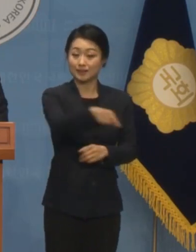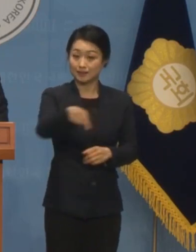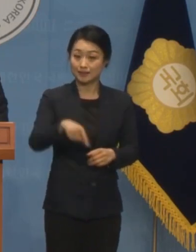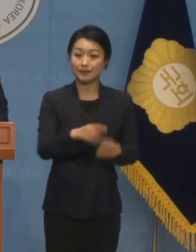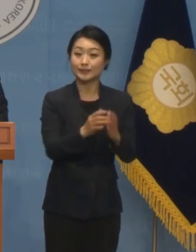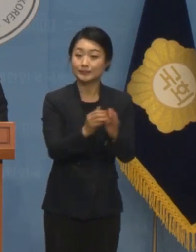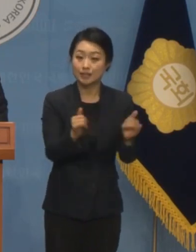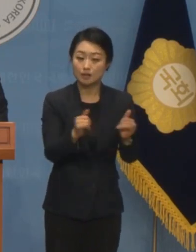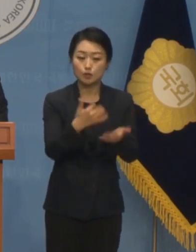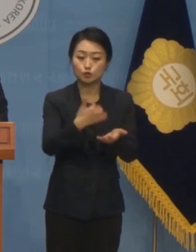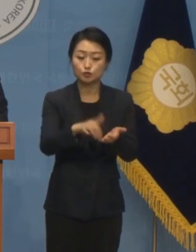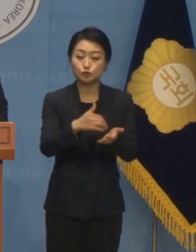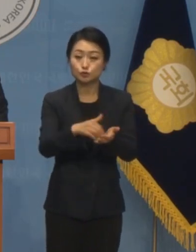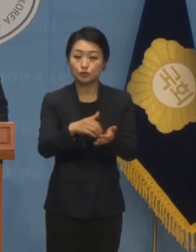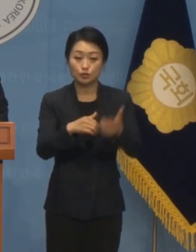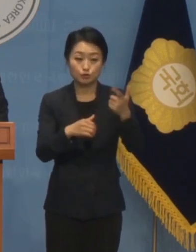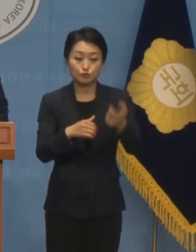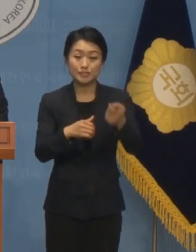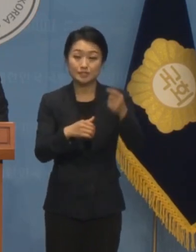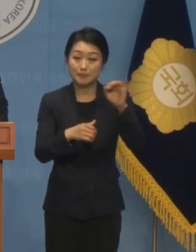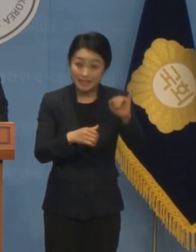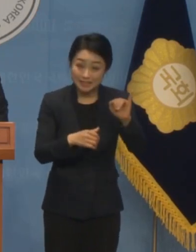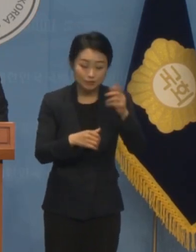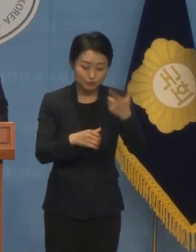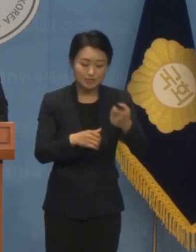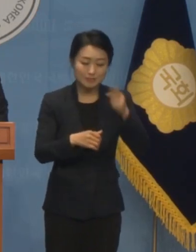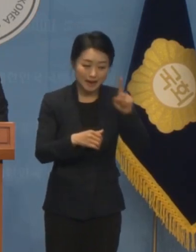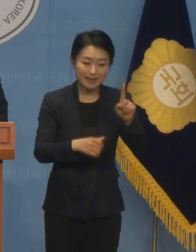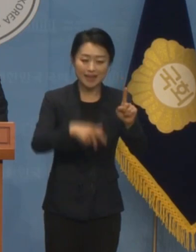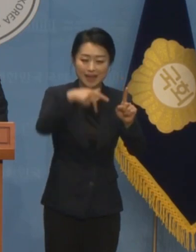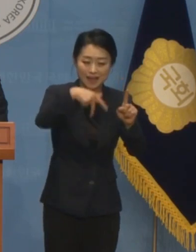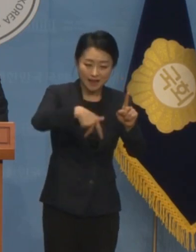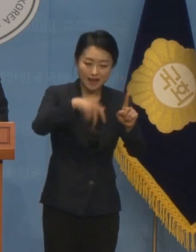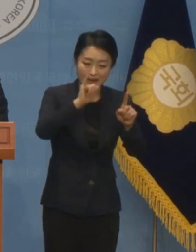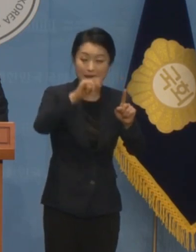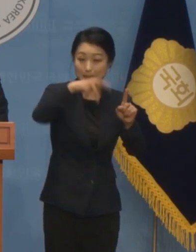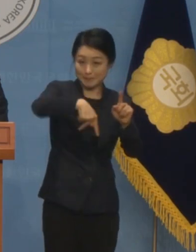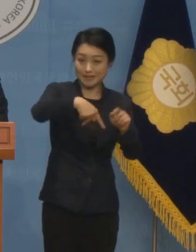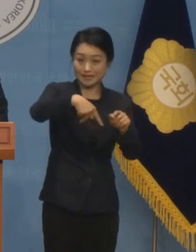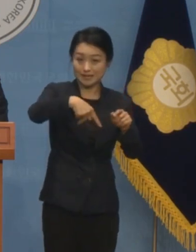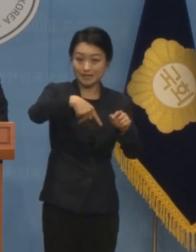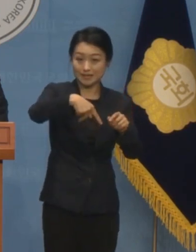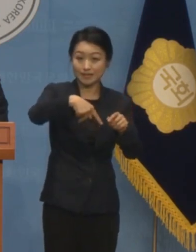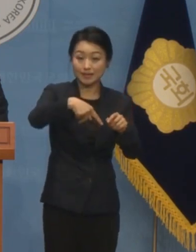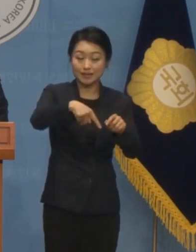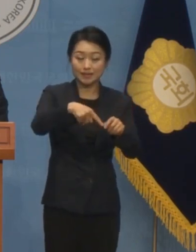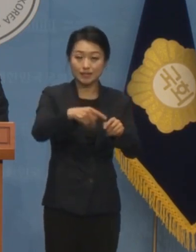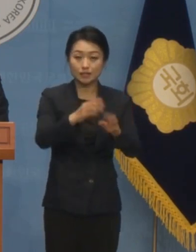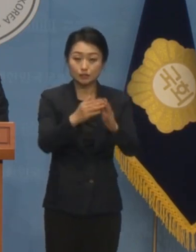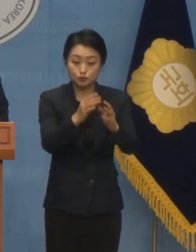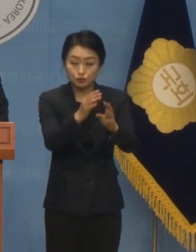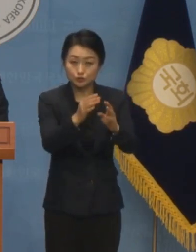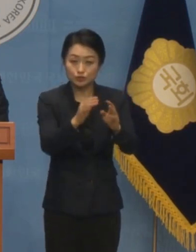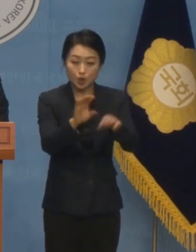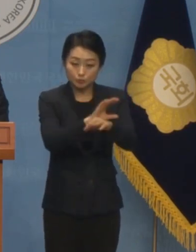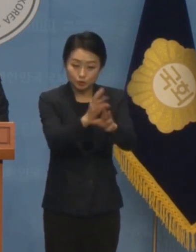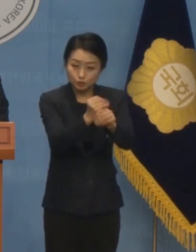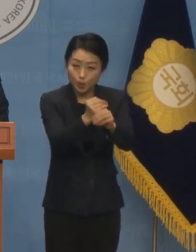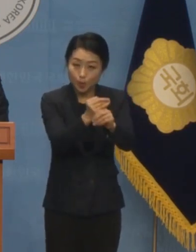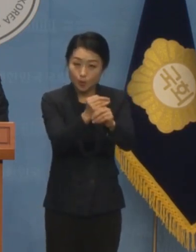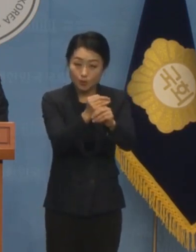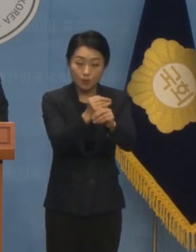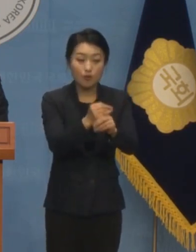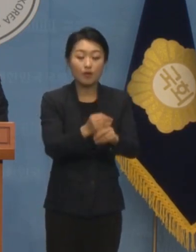보이는 61개의 계정이 한동훈 전 법무부 장관이 언급된 기사에만 댓글을